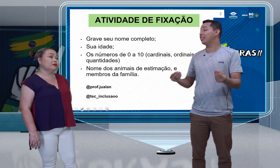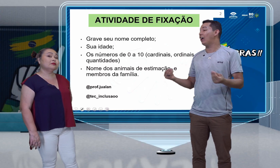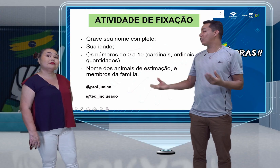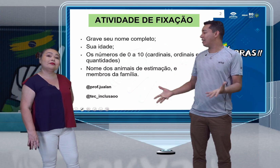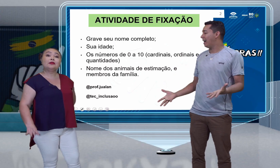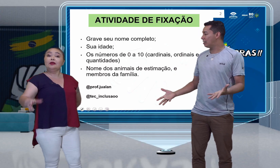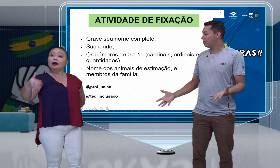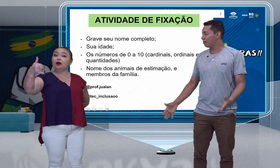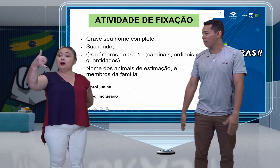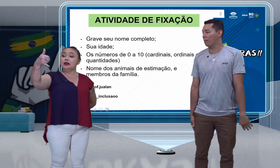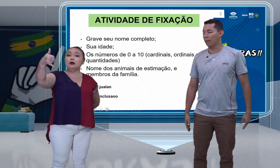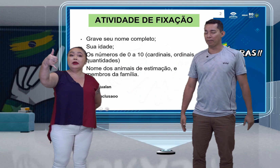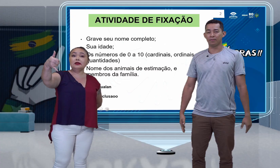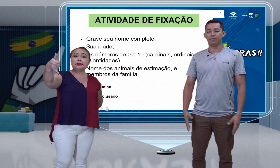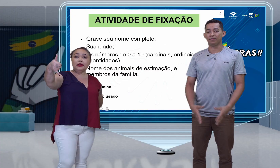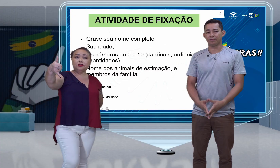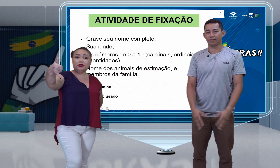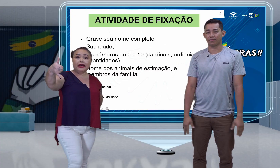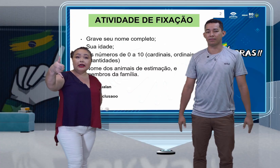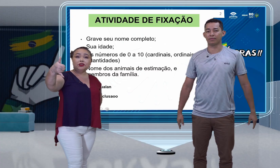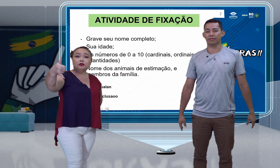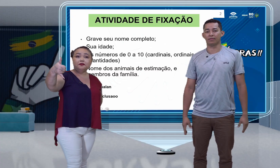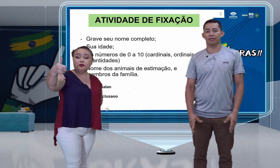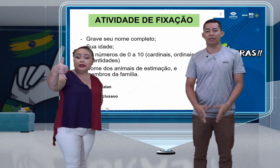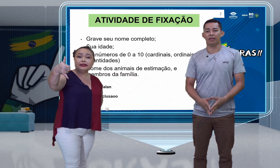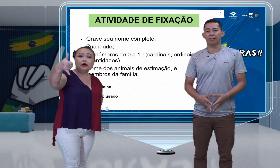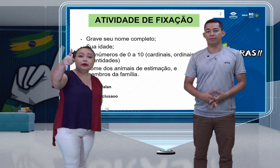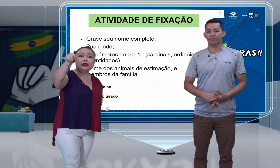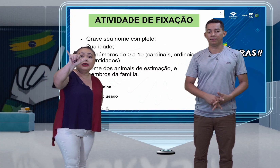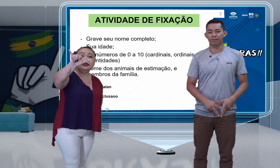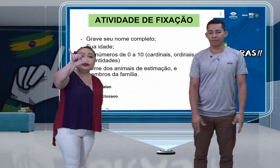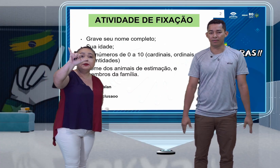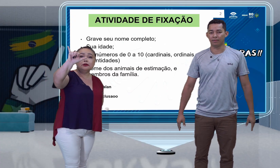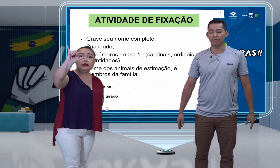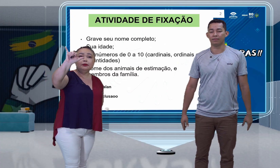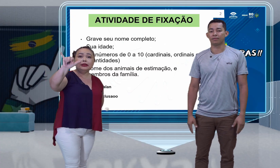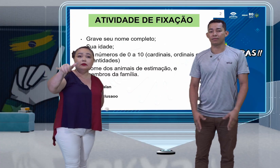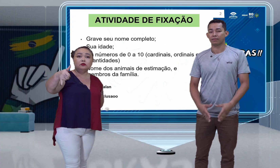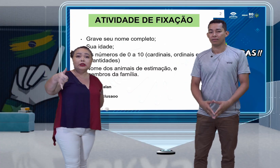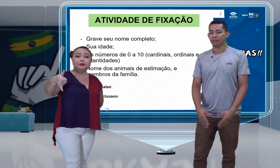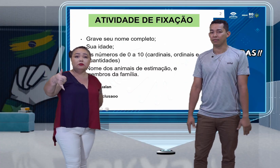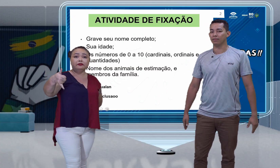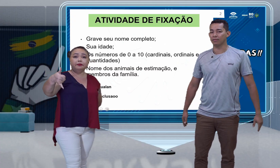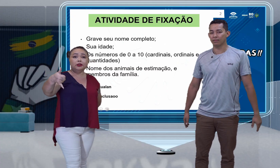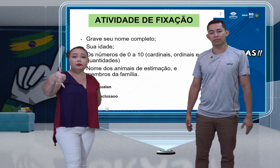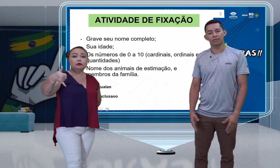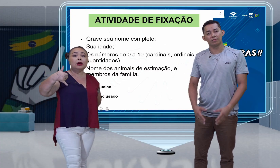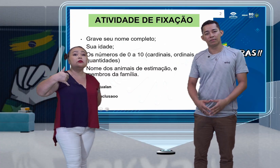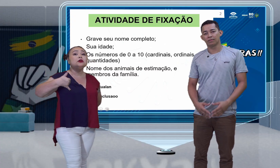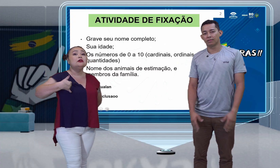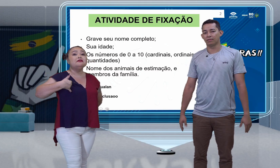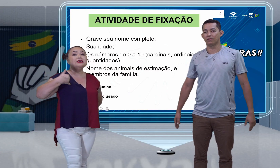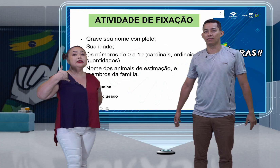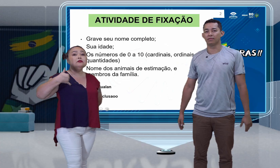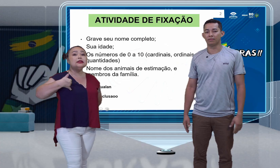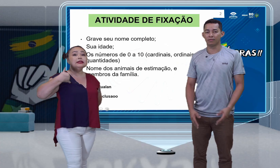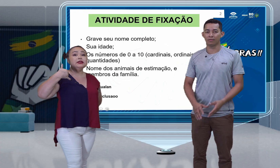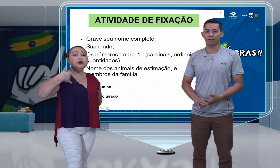sinal de idade? Olha como é que é o sinal de idade, configuração aqui em Y. Lembra do Y, do alfabeto manual? Fazendo esse aqui,